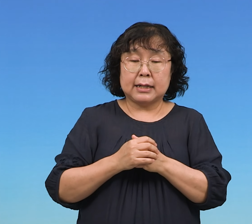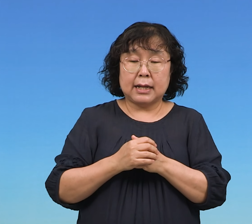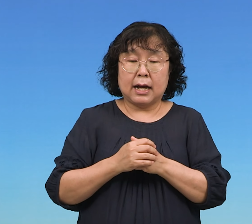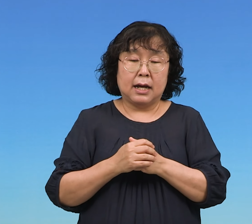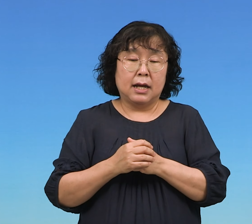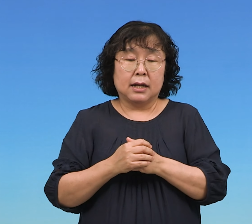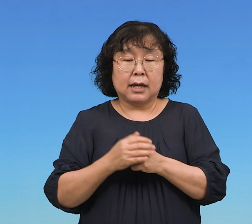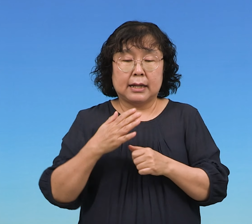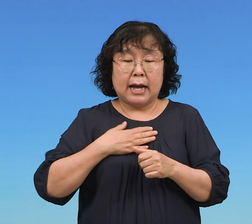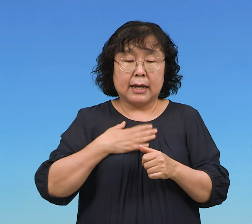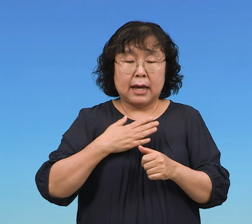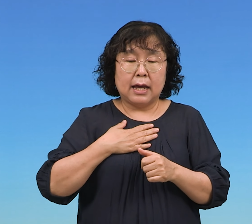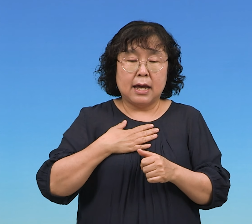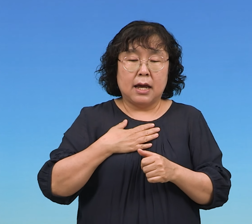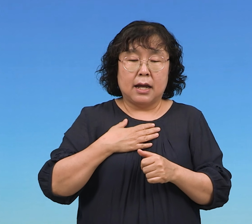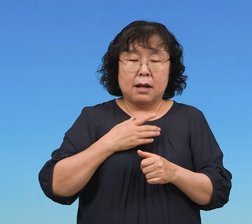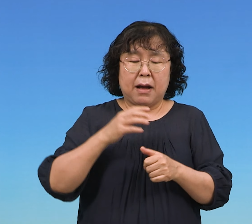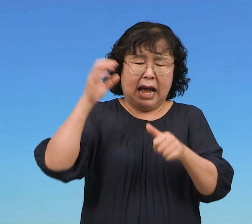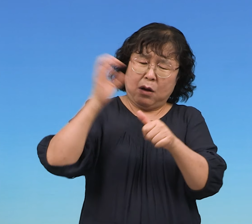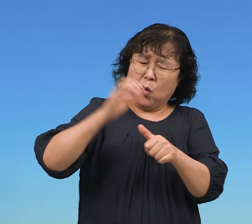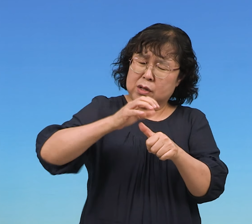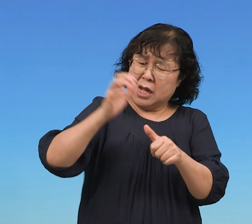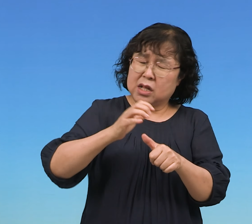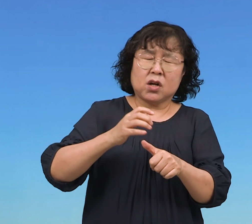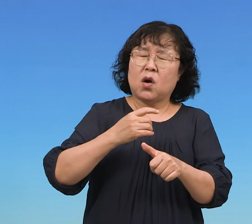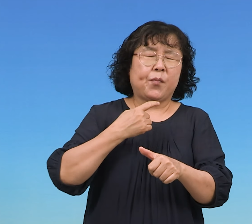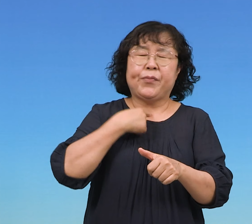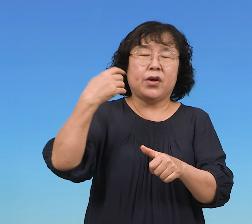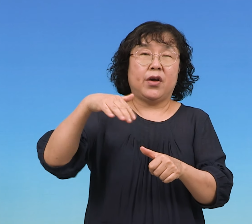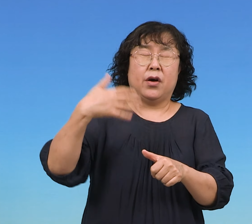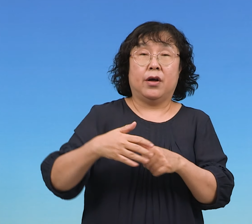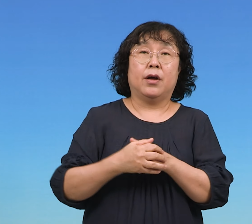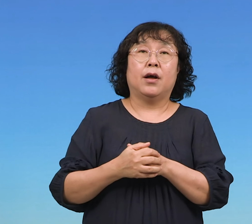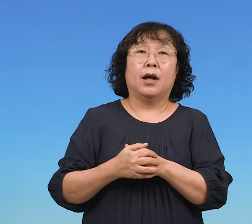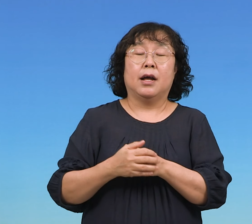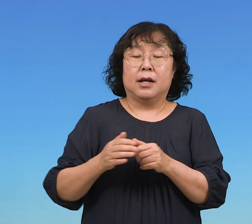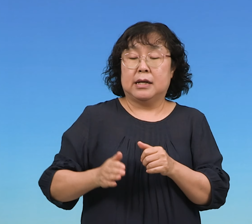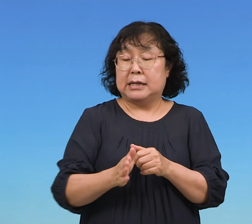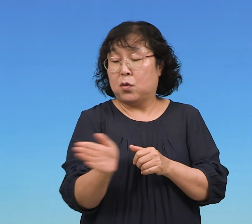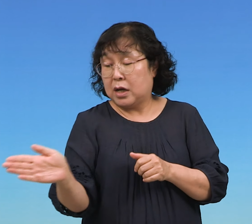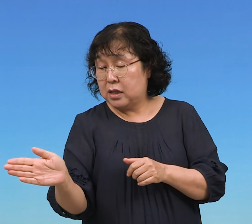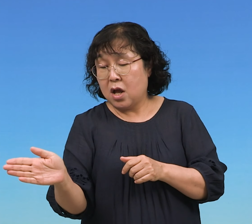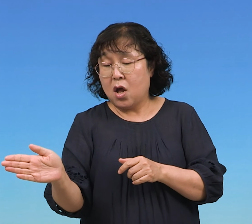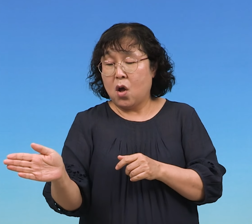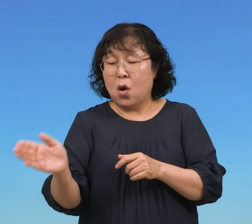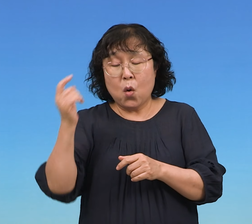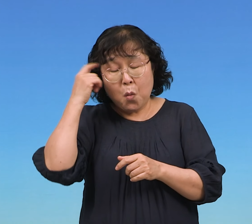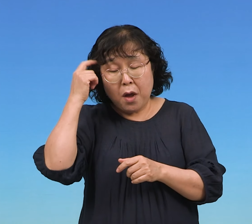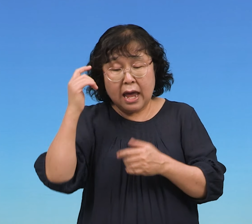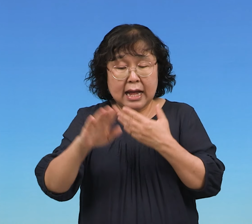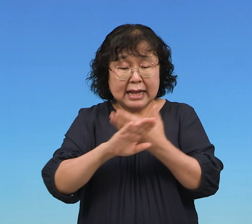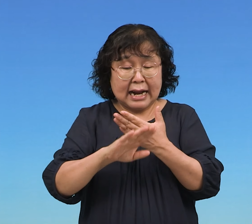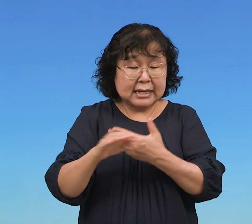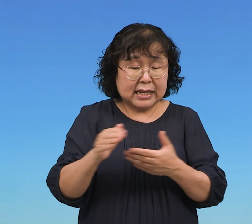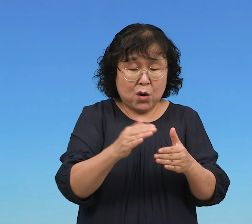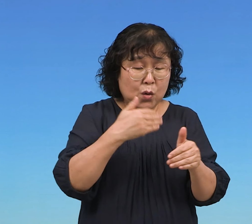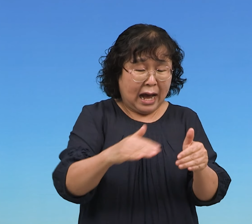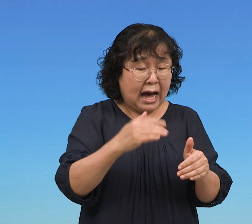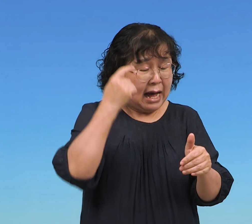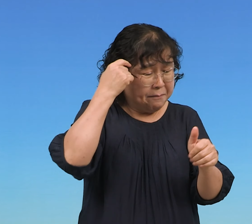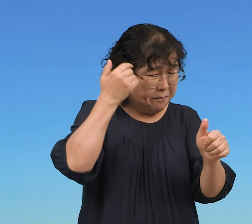목사님 이제 나이가 좀 드셨네요. 그런 조언도 안 해줘요. 이 길로 가야 되는데 저 길로 들자마자